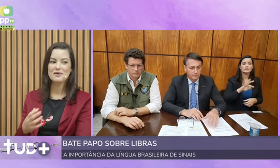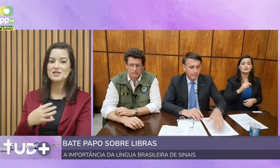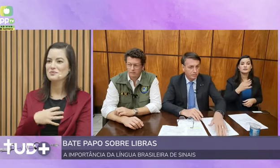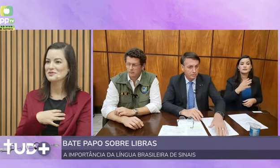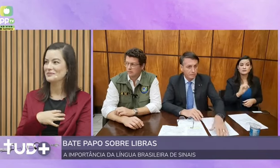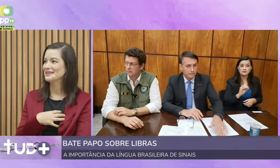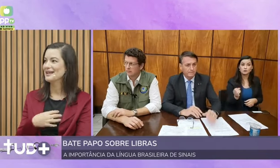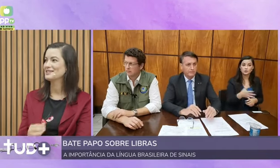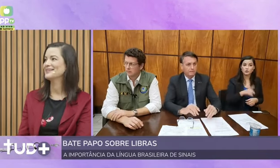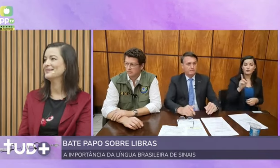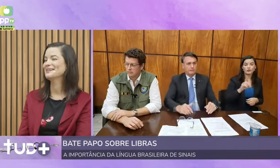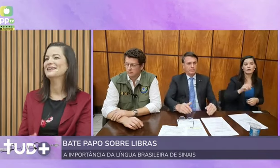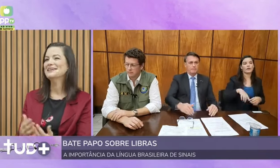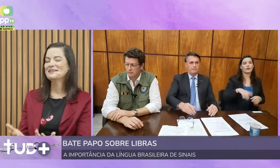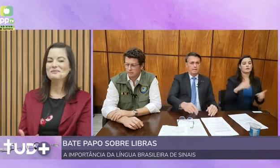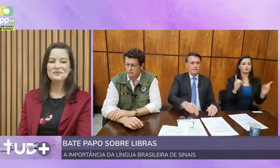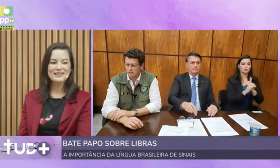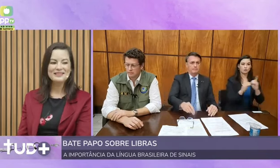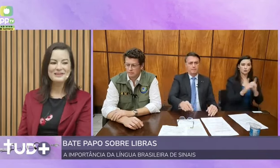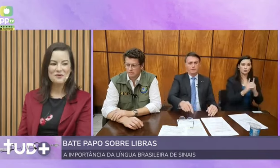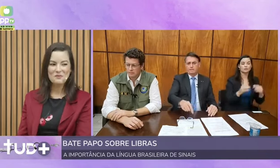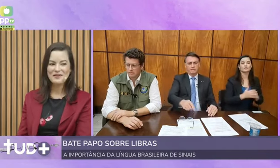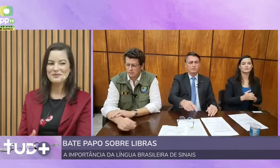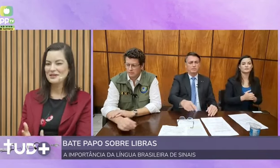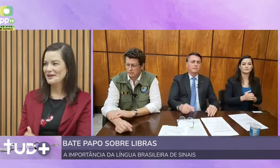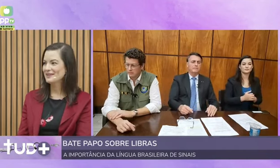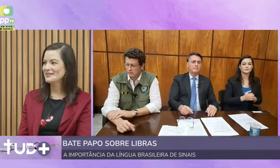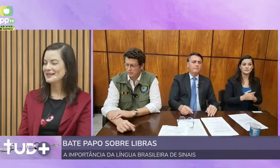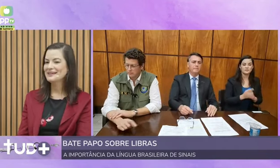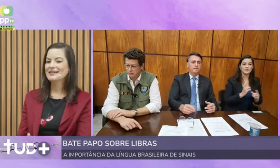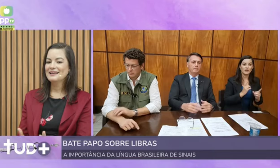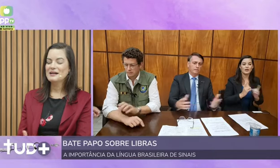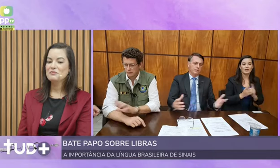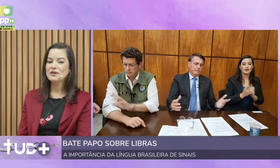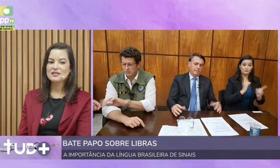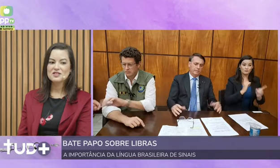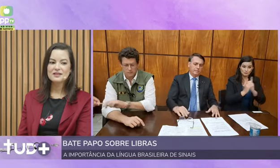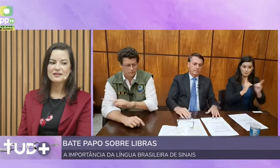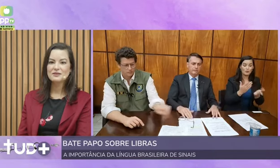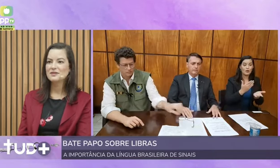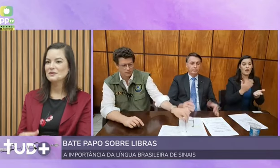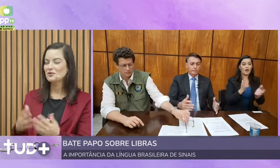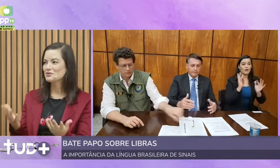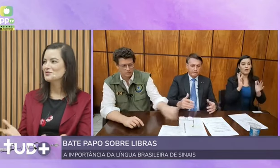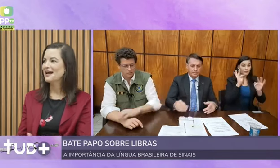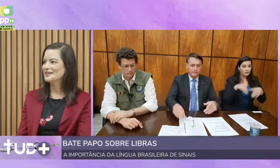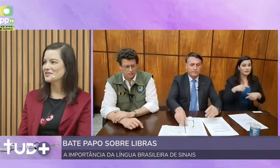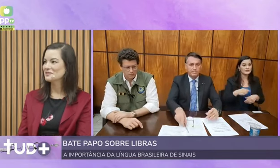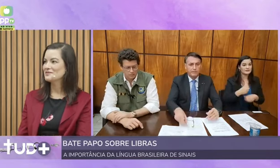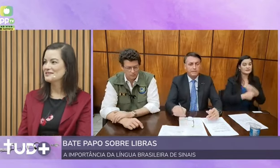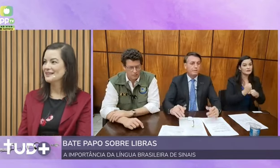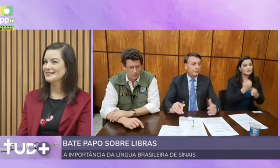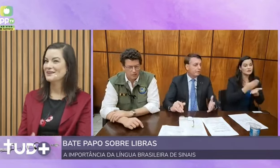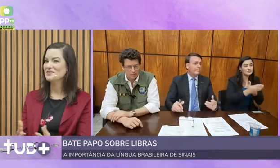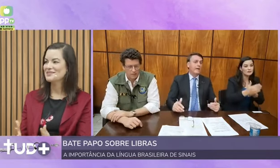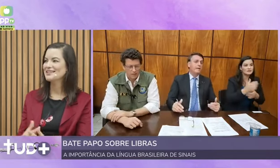mais responsabilidade ainda, porque você está acompanhando o meu trabalho, né? É porque está chegando em outros lugares que eu não sei até onde